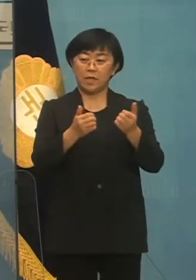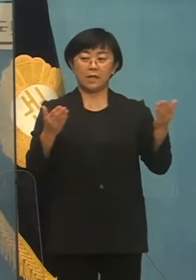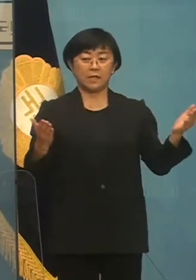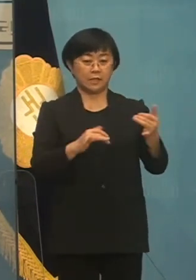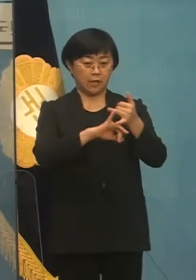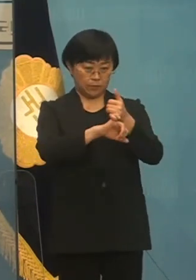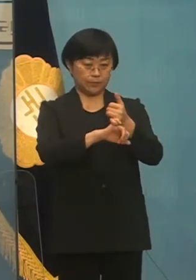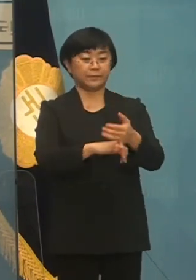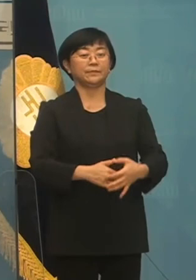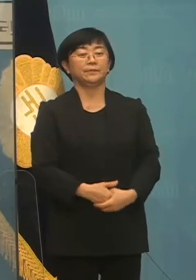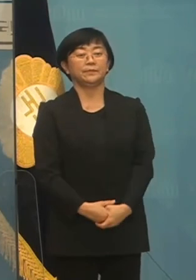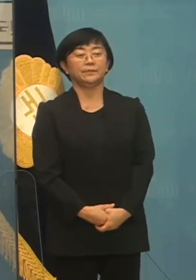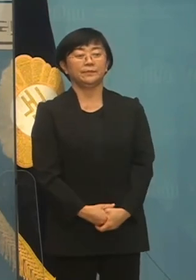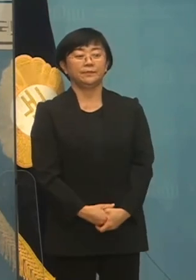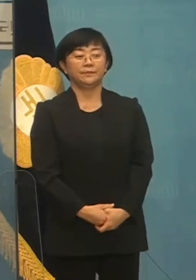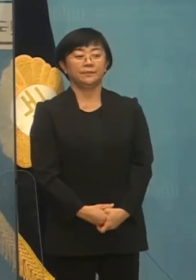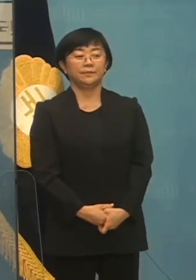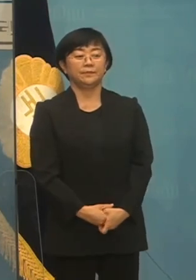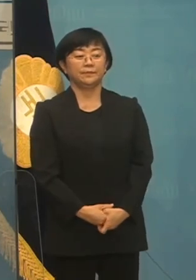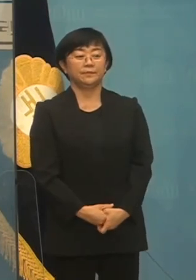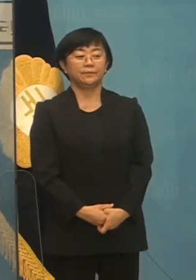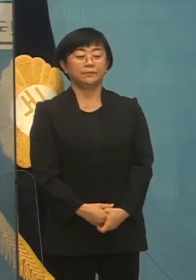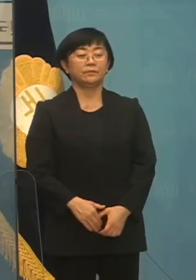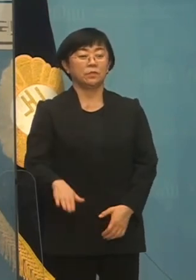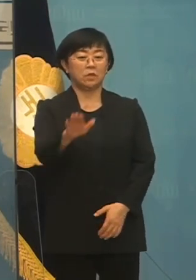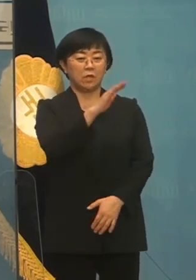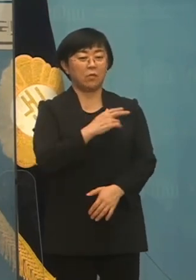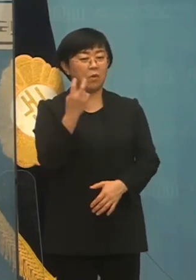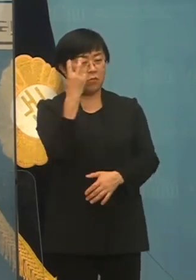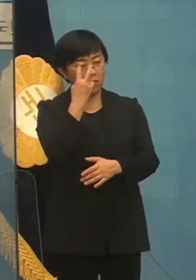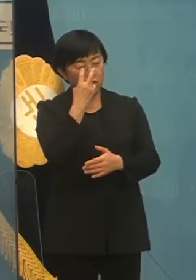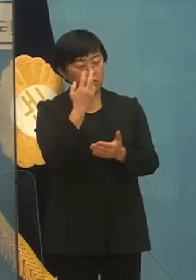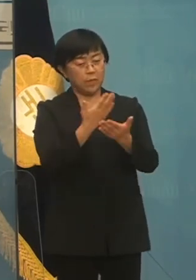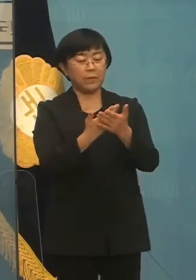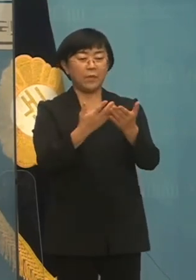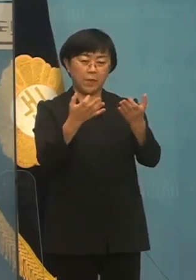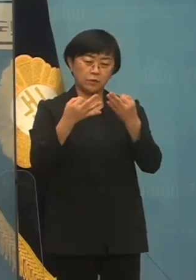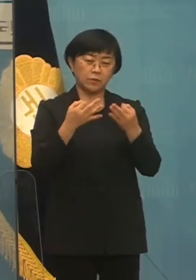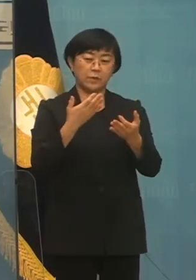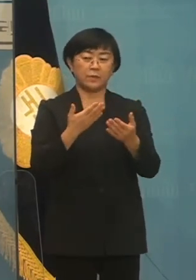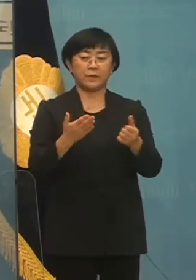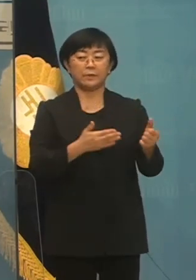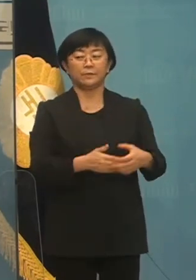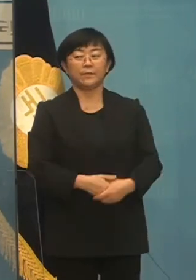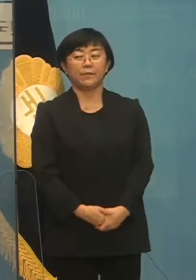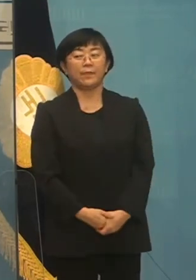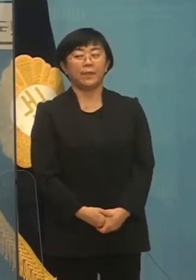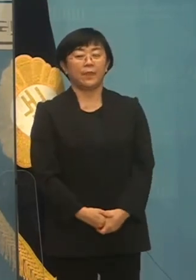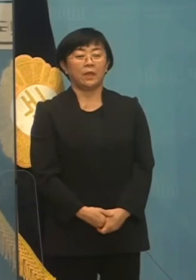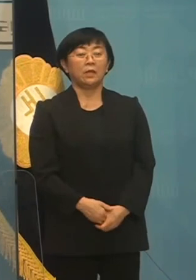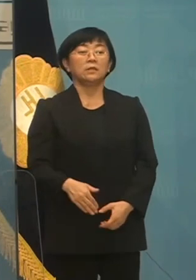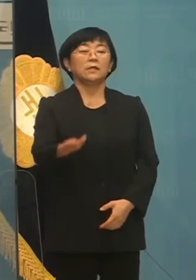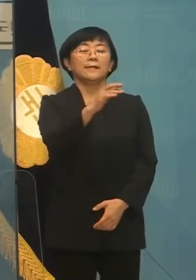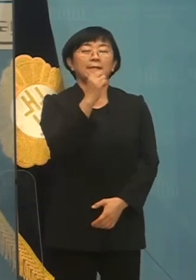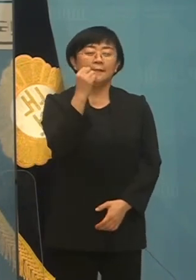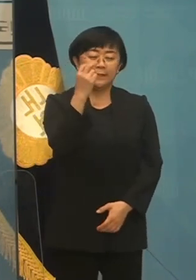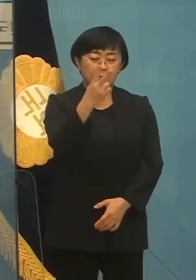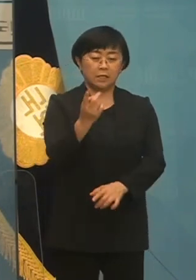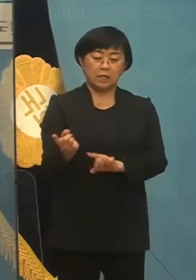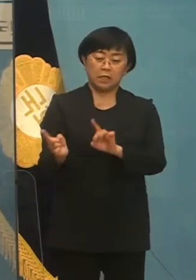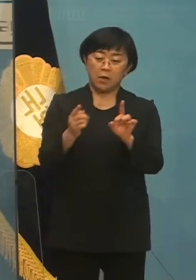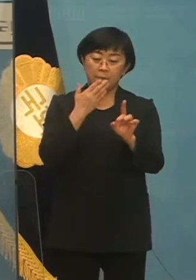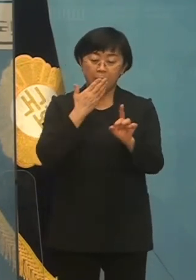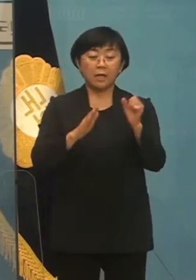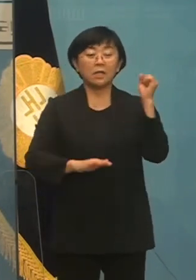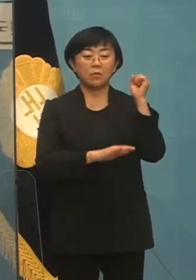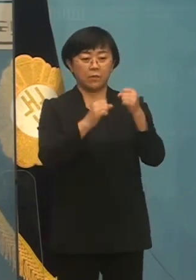것을 약속을 드립니다. 저희를 한번 살펴주시기 바랍니다. 그래서 저희가 다시 제시할 수 있는